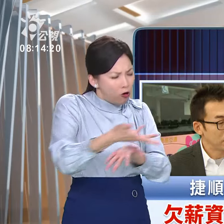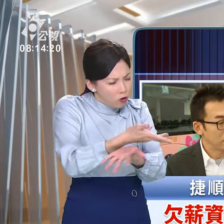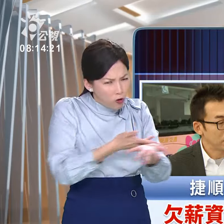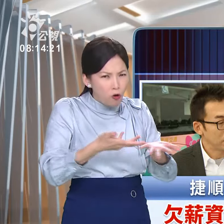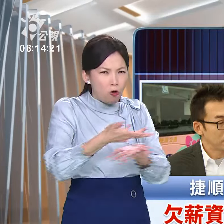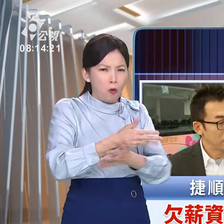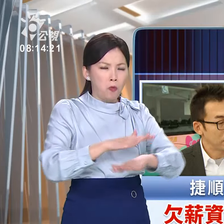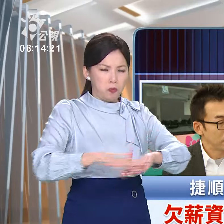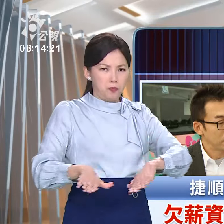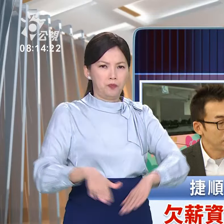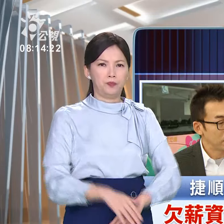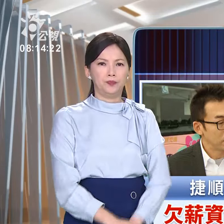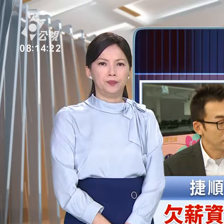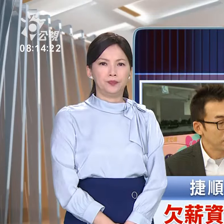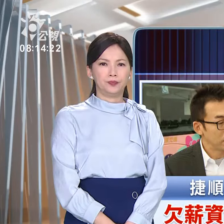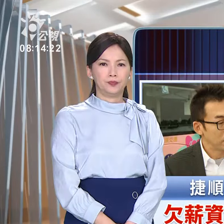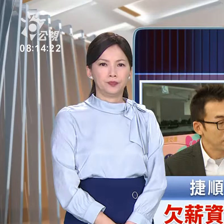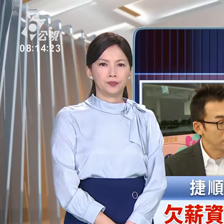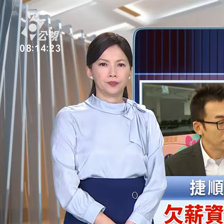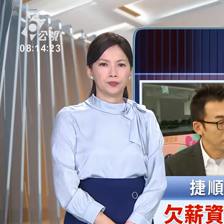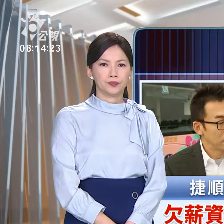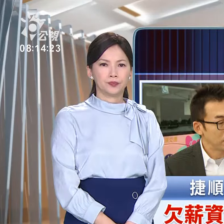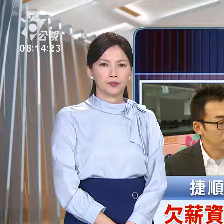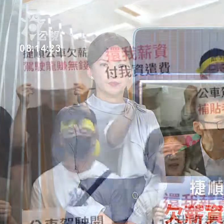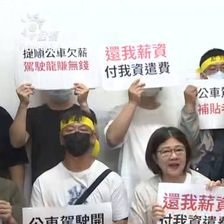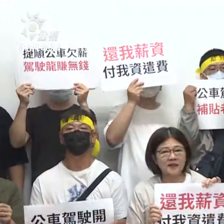度召开劳资协商。